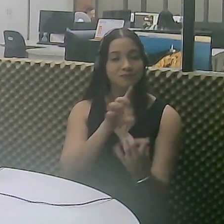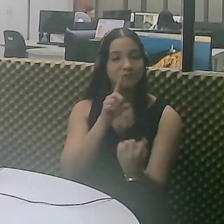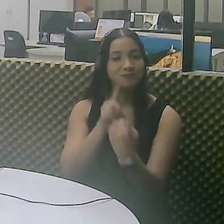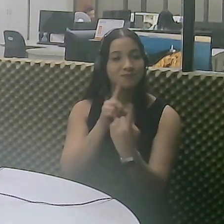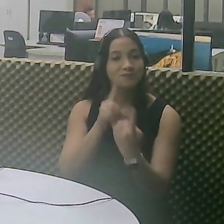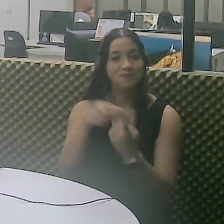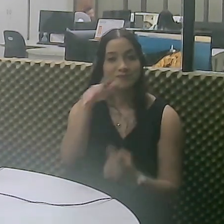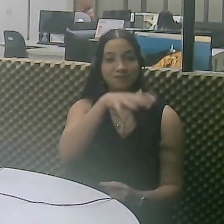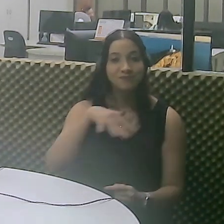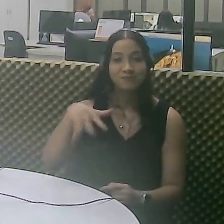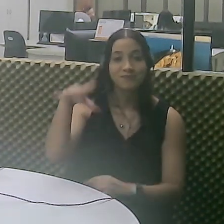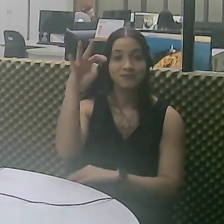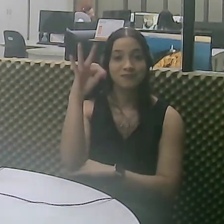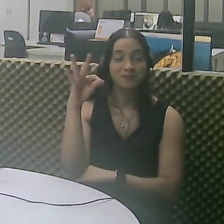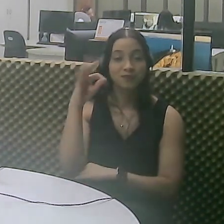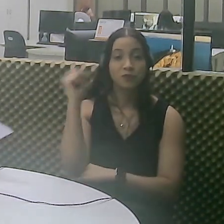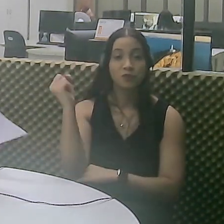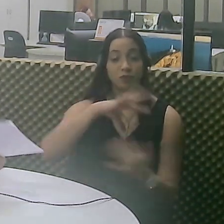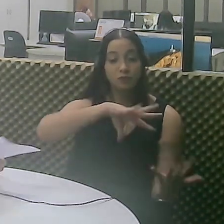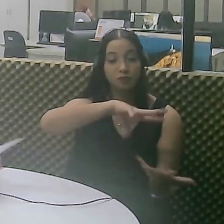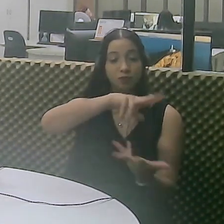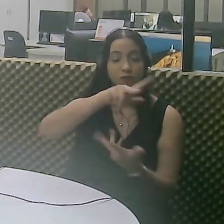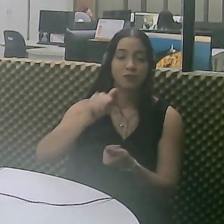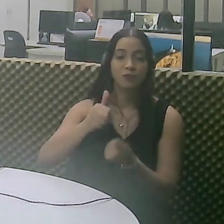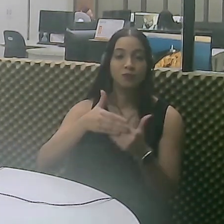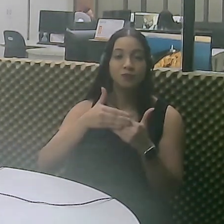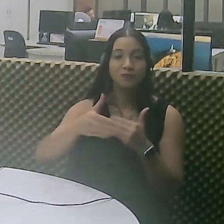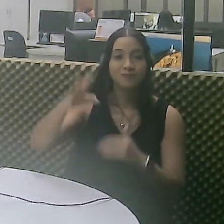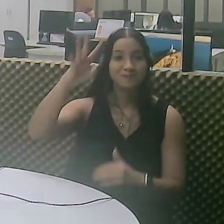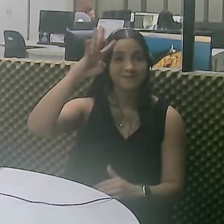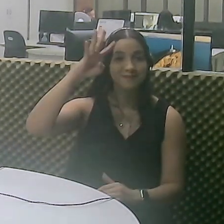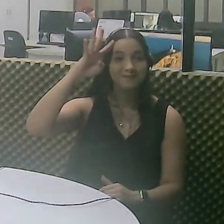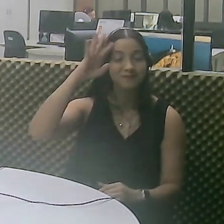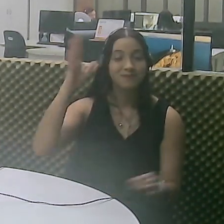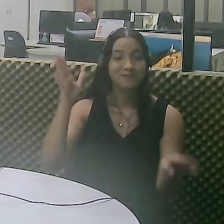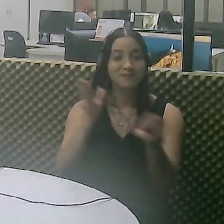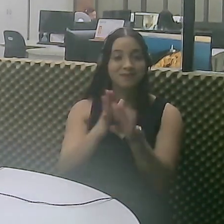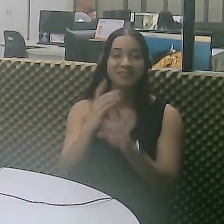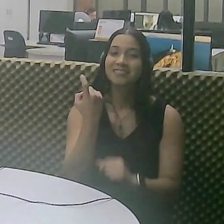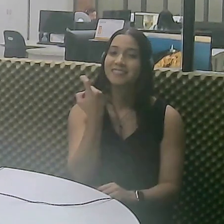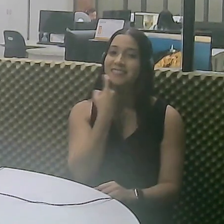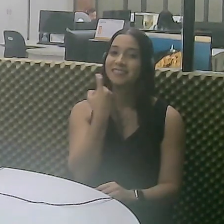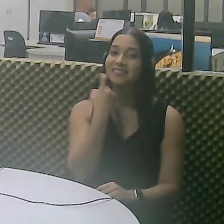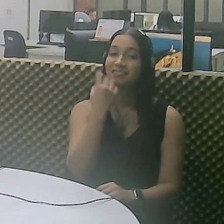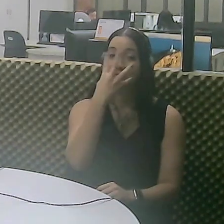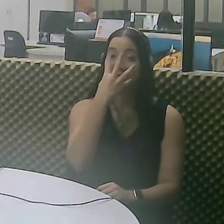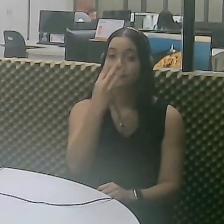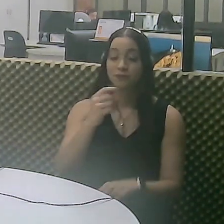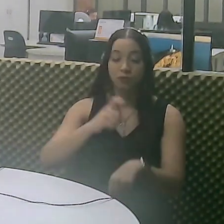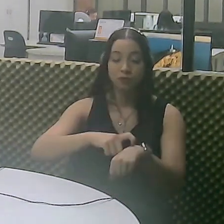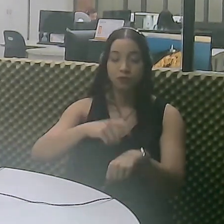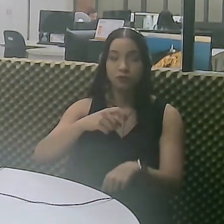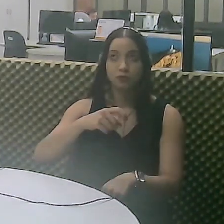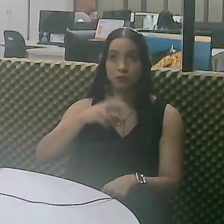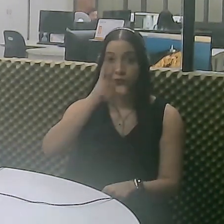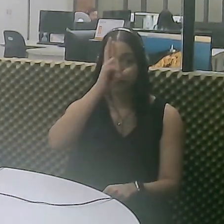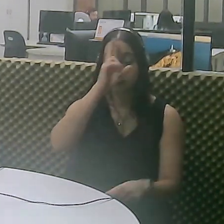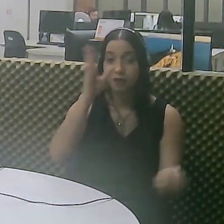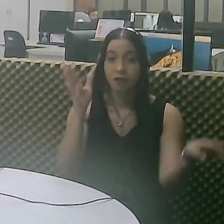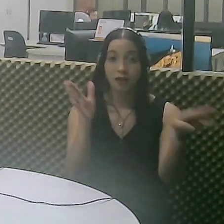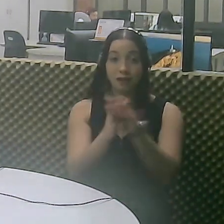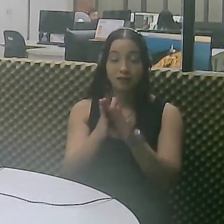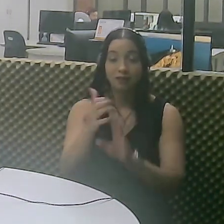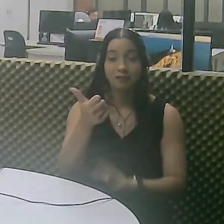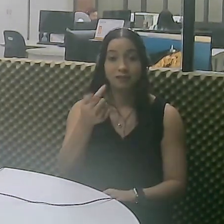os consumidores no Terminal Novo Mundo. A partir desta quarta-feira até sexta-feira, a van fica das 12 do meio-dia